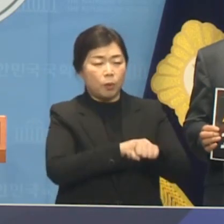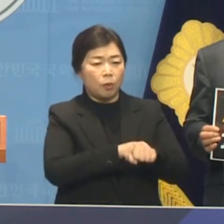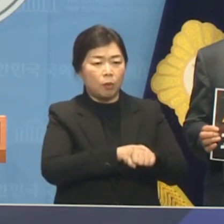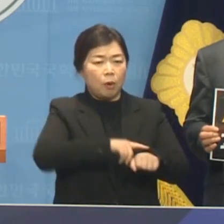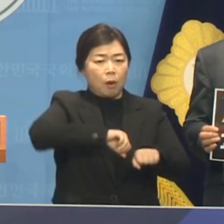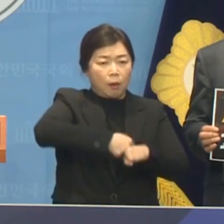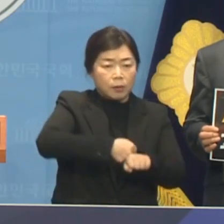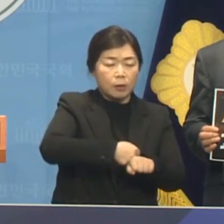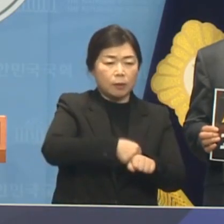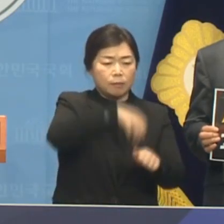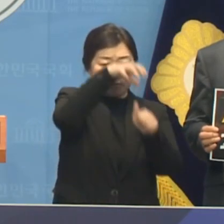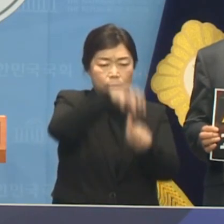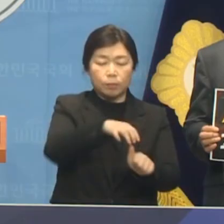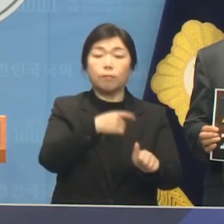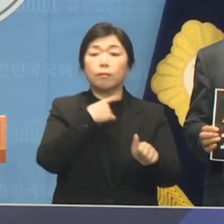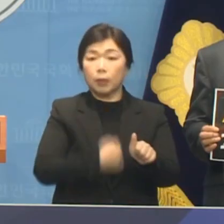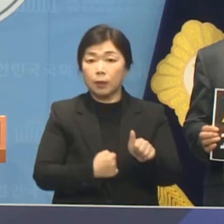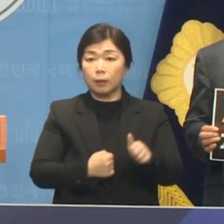강제 구금까지 시키는